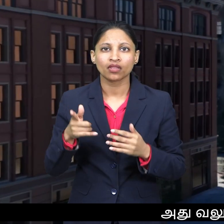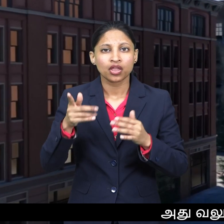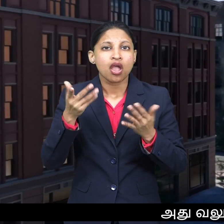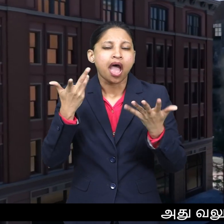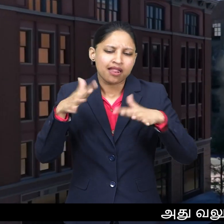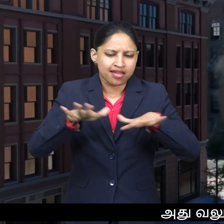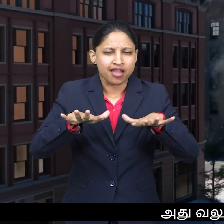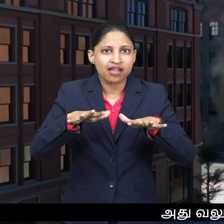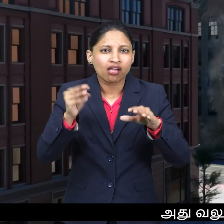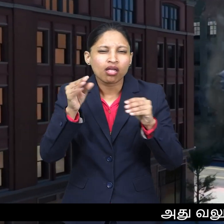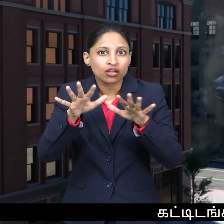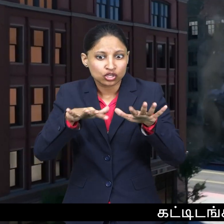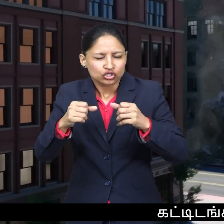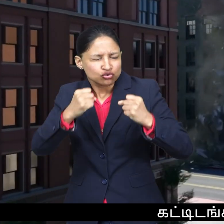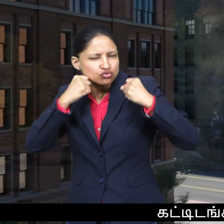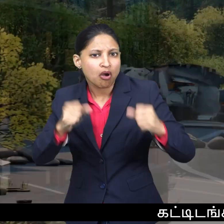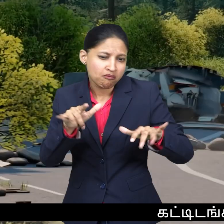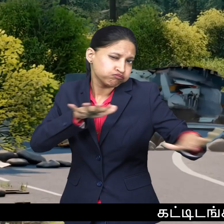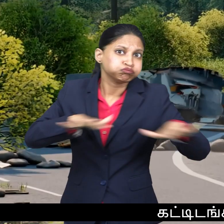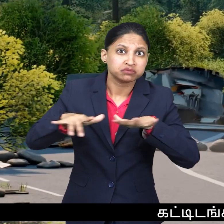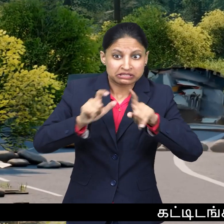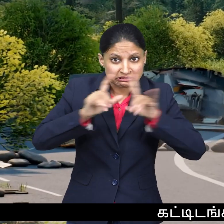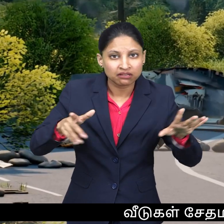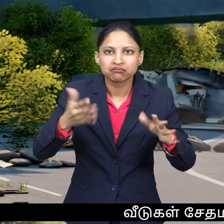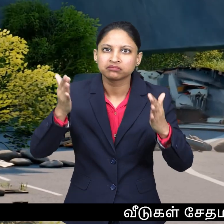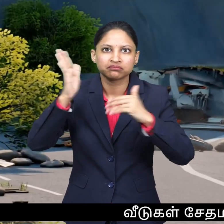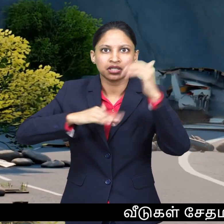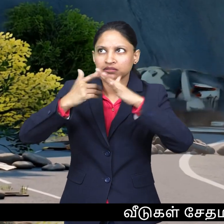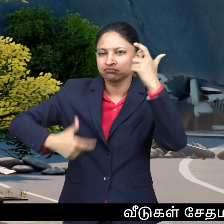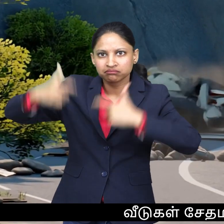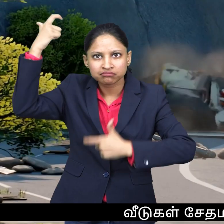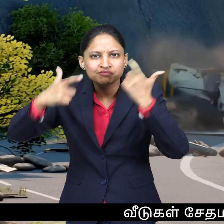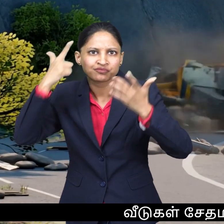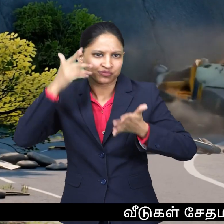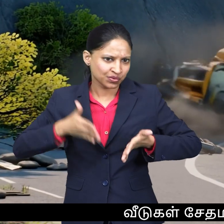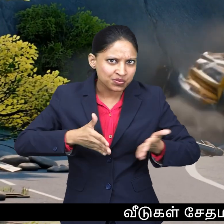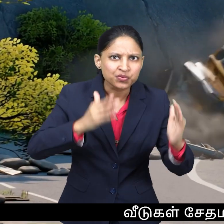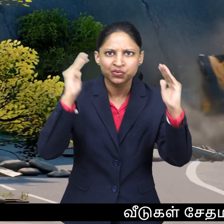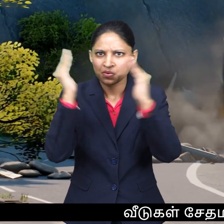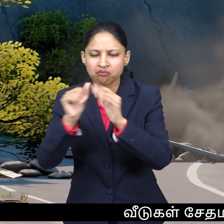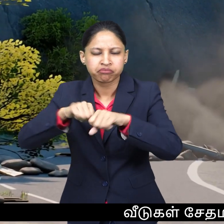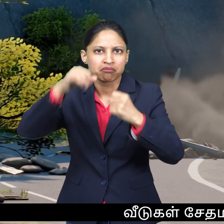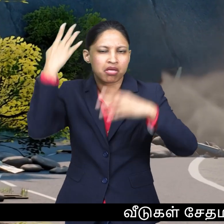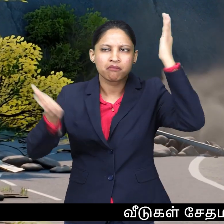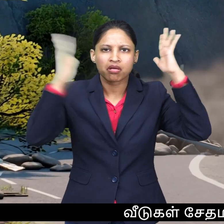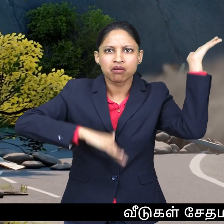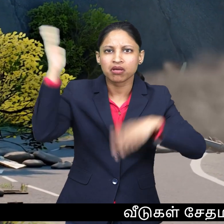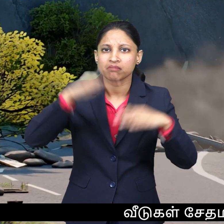இது வலுவாக இருக்கும்போது கட்டிடங்கள், சாலைகள் மற்றும் வீடுகள் சேதமடைந்து இடிந்து